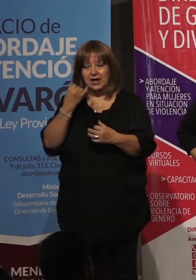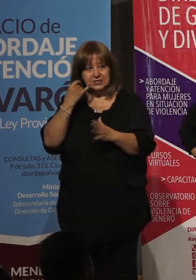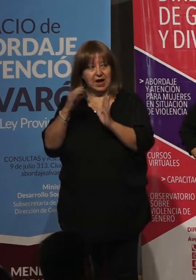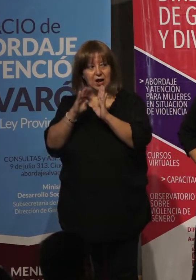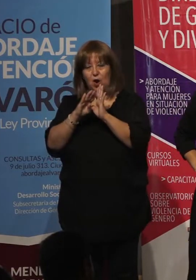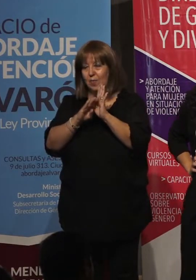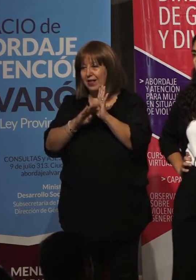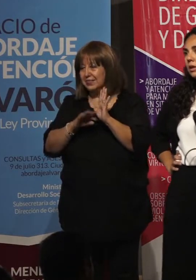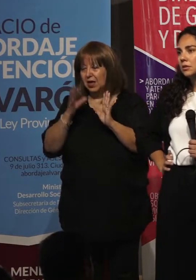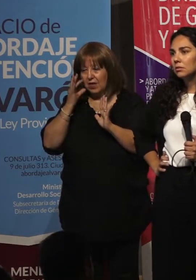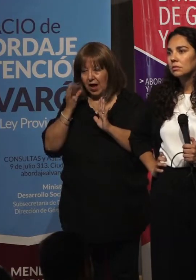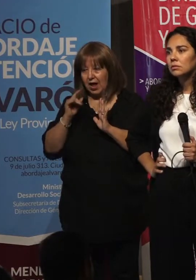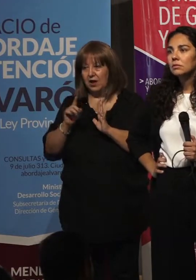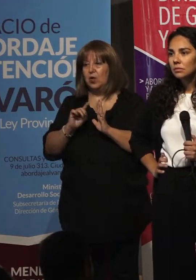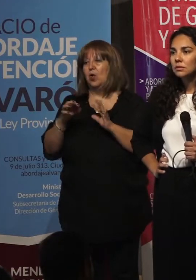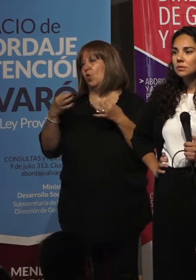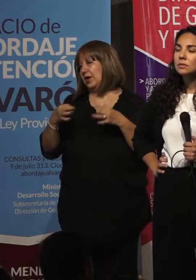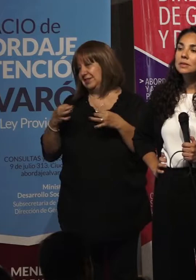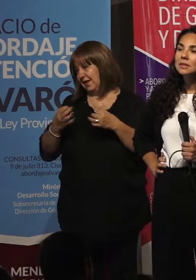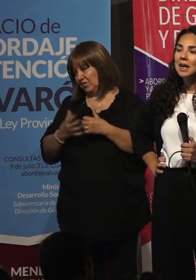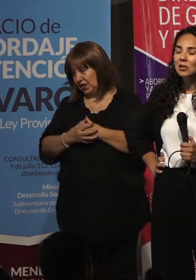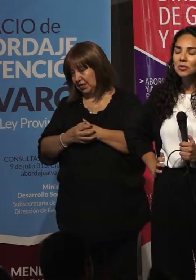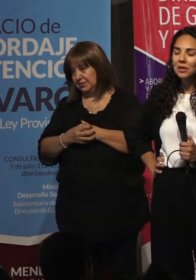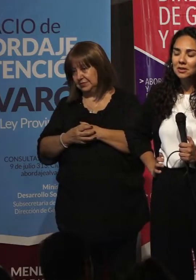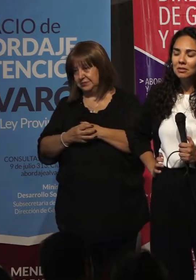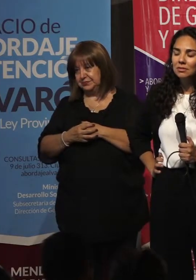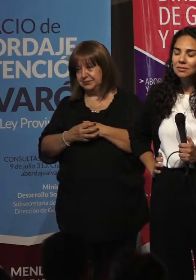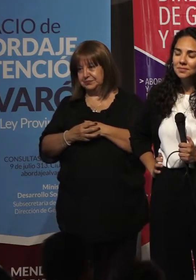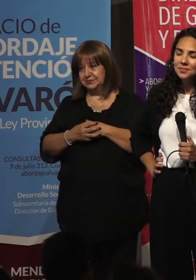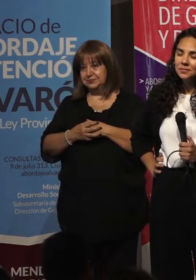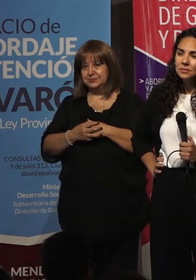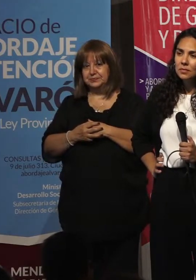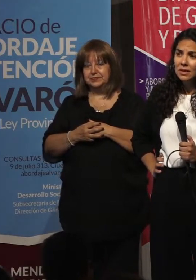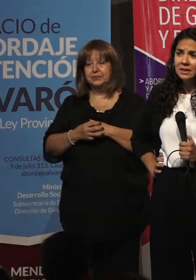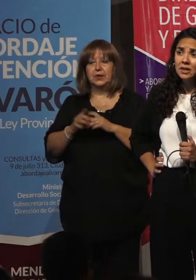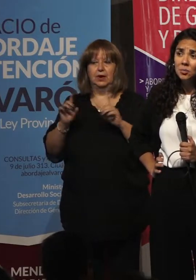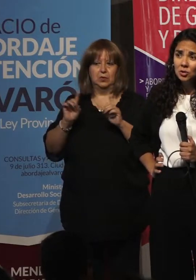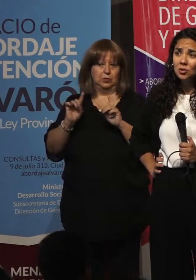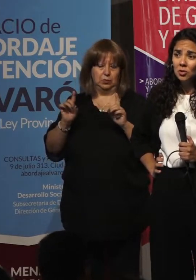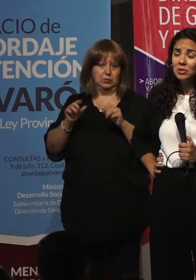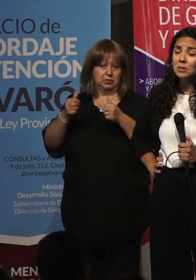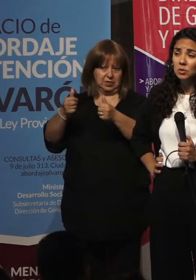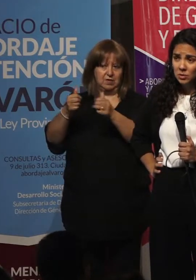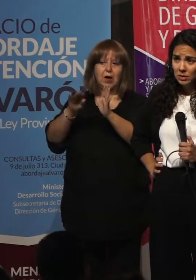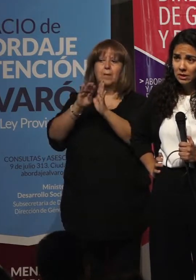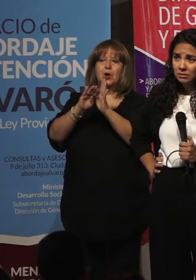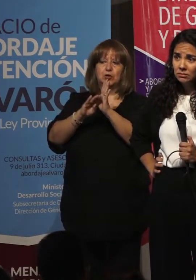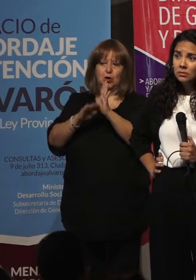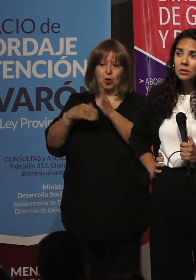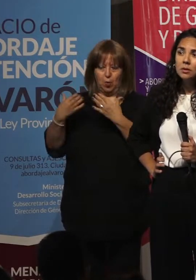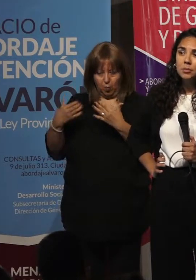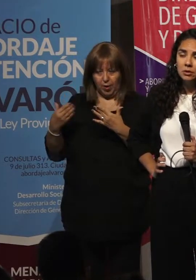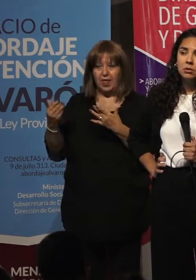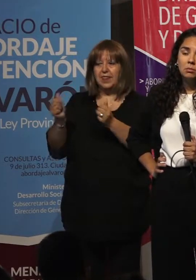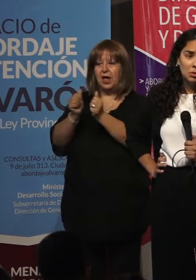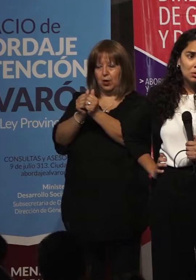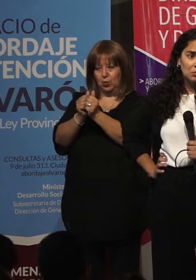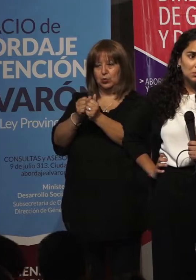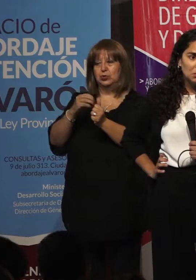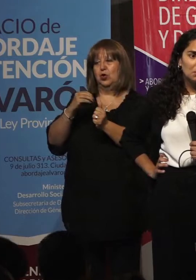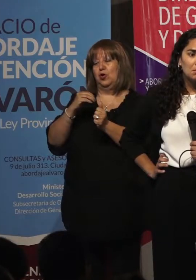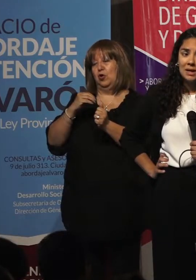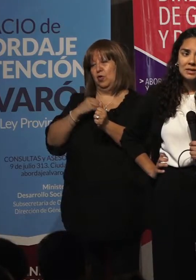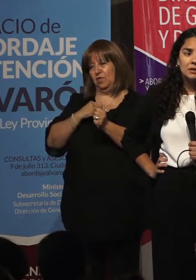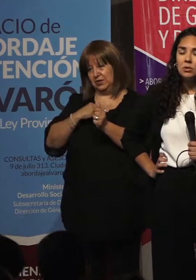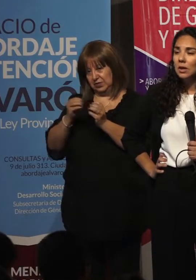por el. No, al contrario. Está violentando una normativa. Al contrario. Está en el protocolo esa posibilidad. Pero vuelvo a